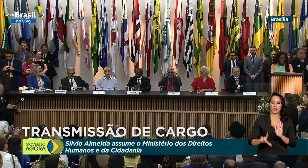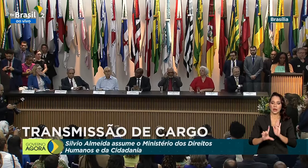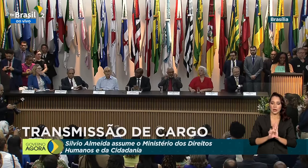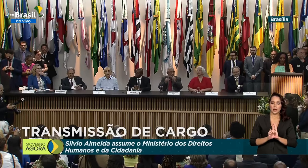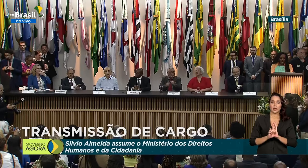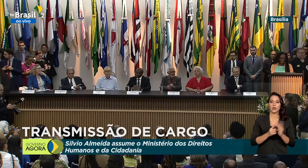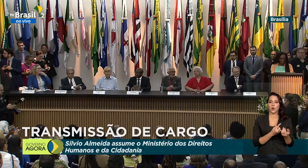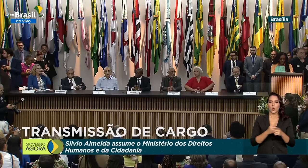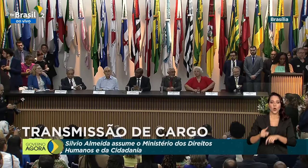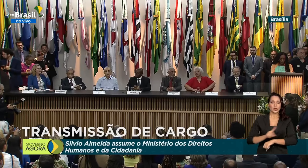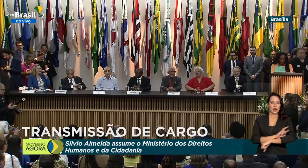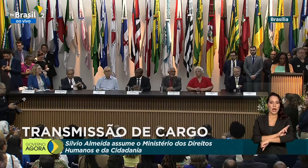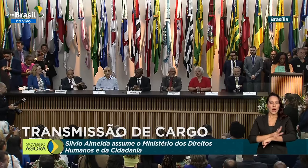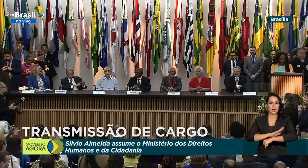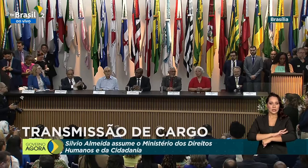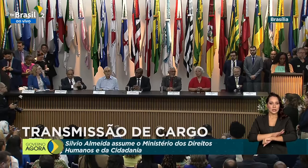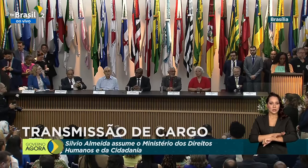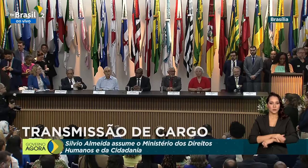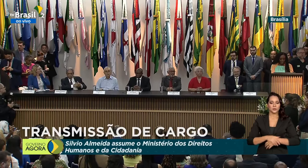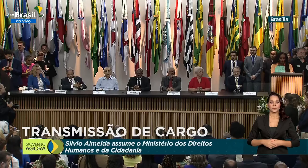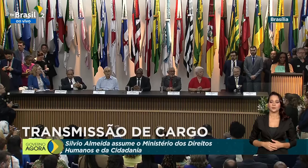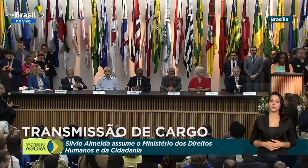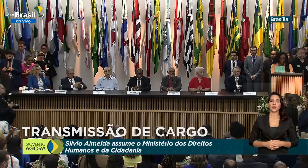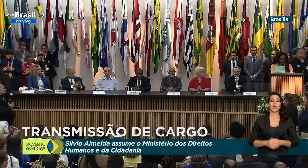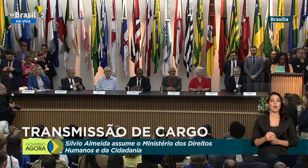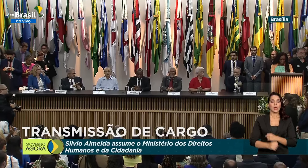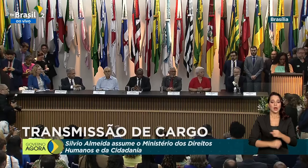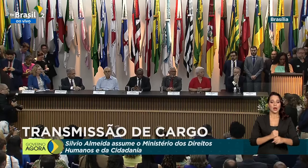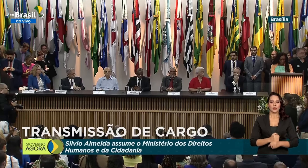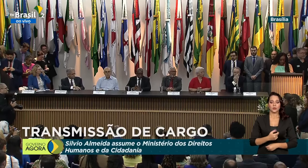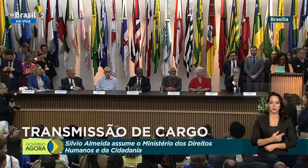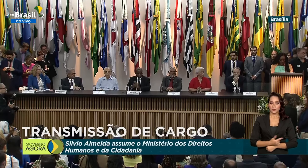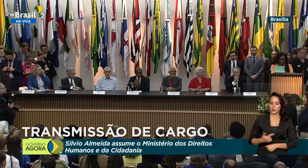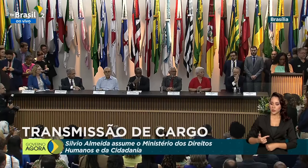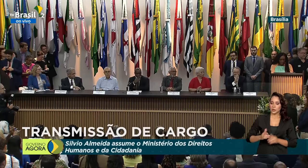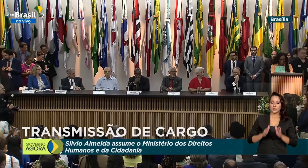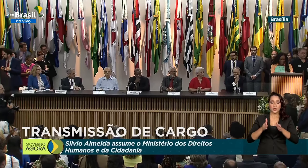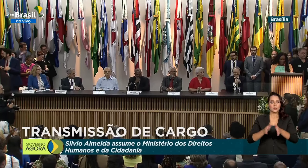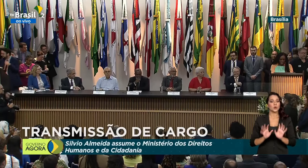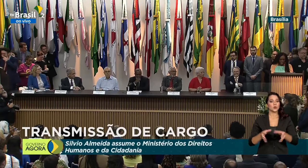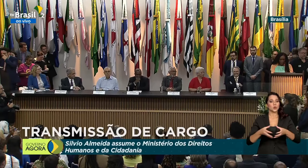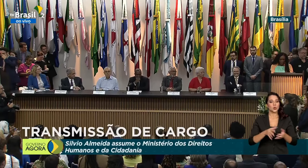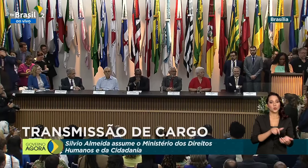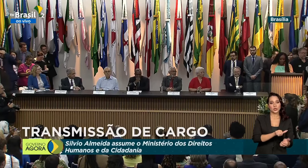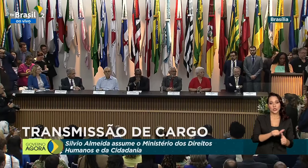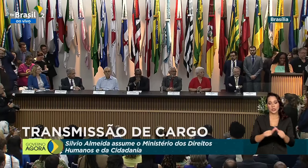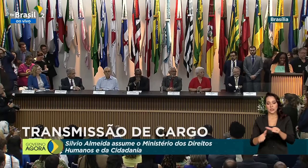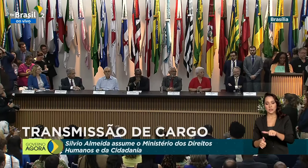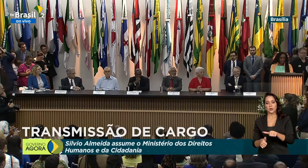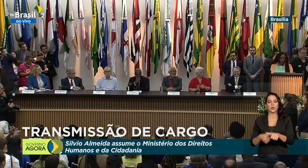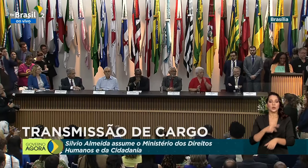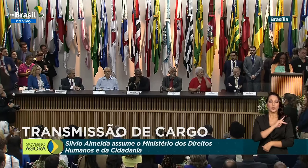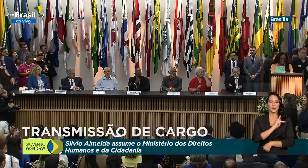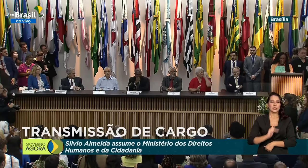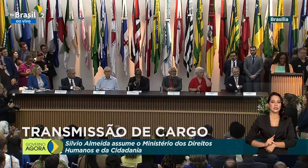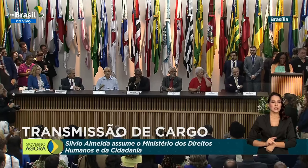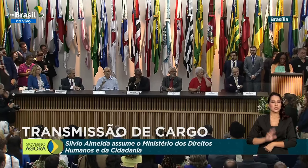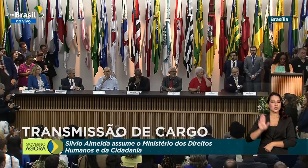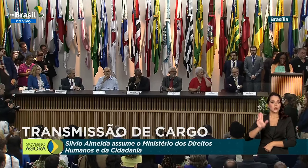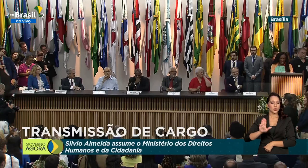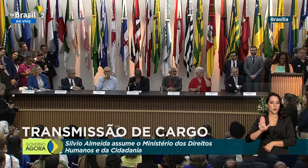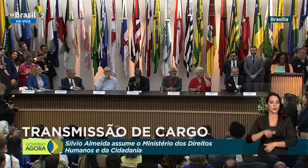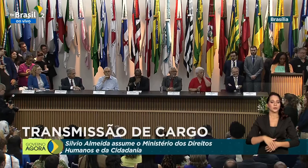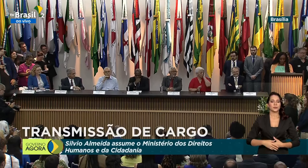de combate ao racismo institucional em 2022 participou da equipe de transição do presidente Luís